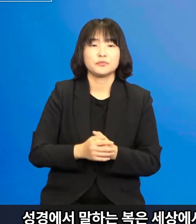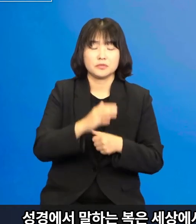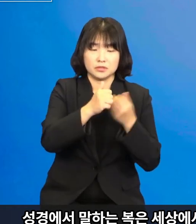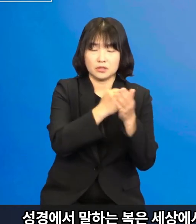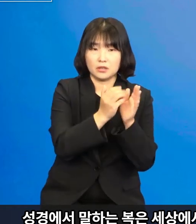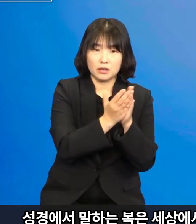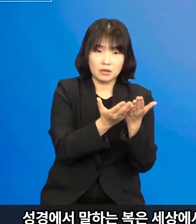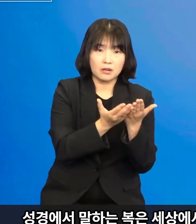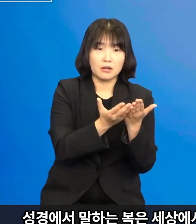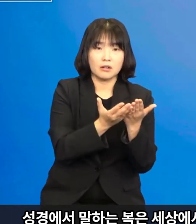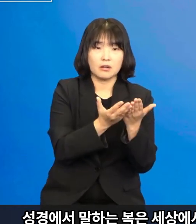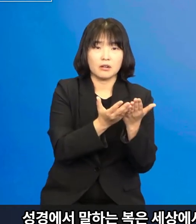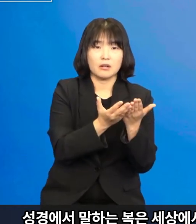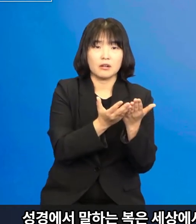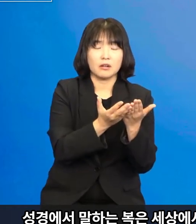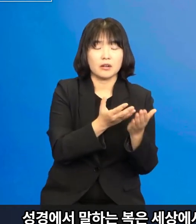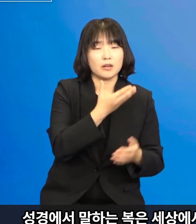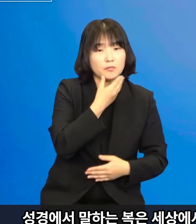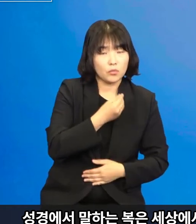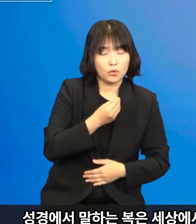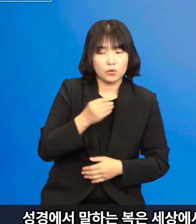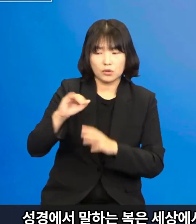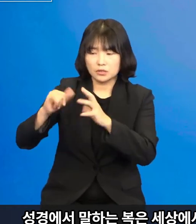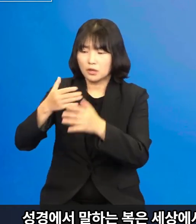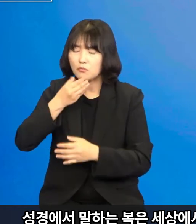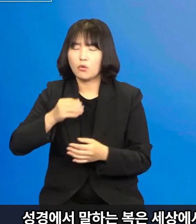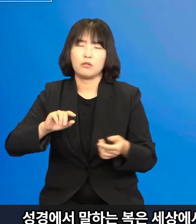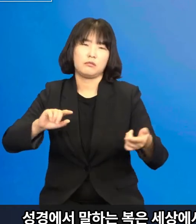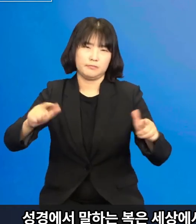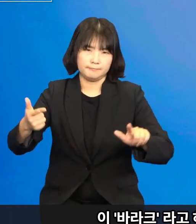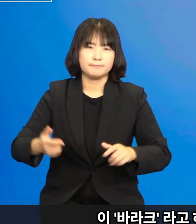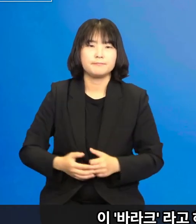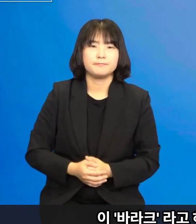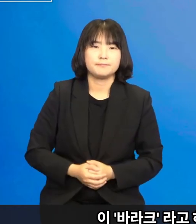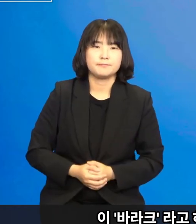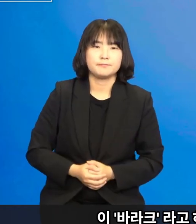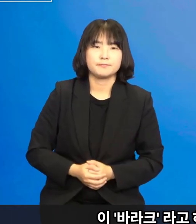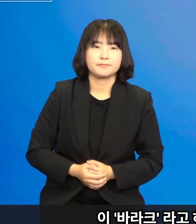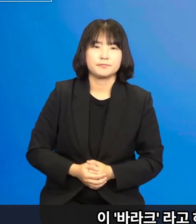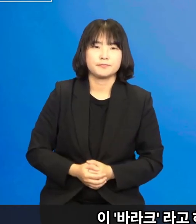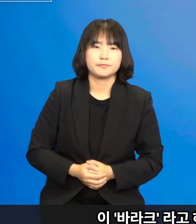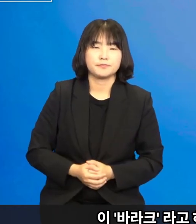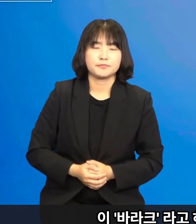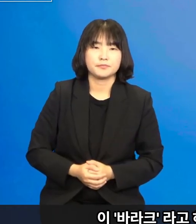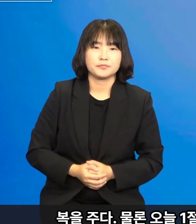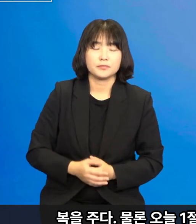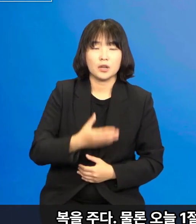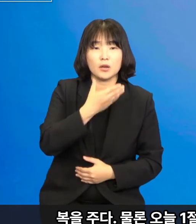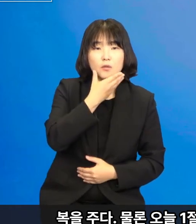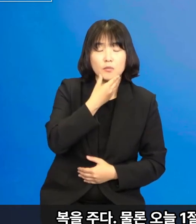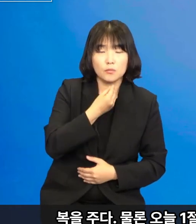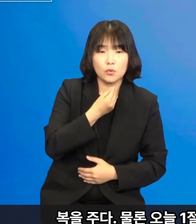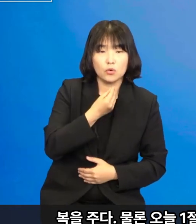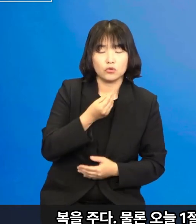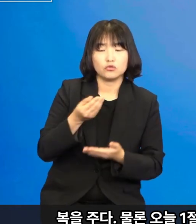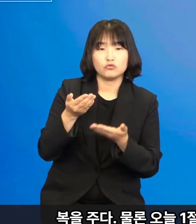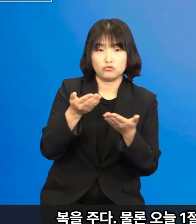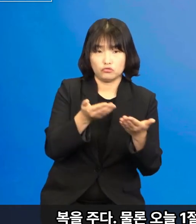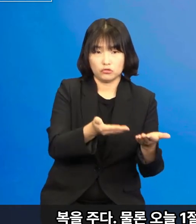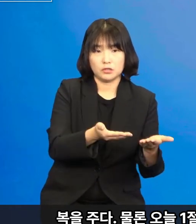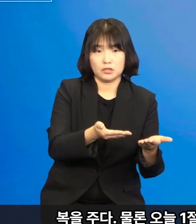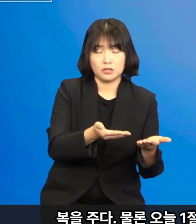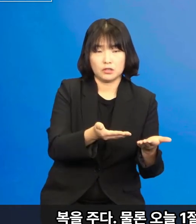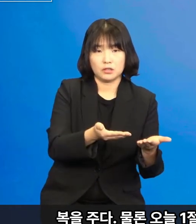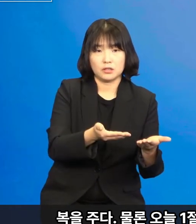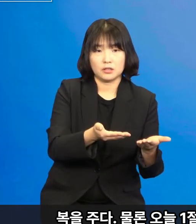성경에서 말하는 복은 세상에서 말하는 복과 좀 달라요. 많이 다릅니다. 이 바라크라고 하는 것이 복이라는 뜻인데, 복을 주다.